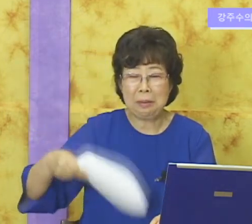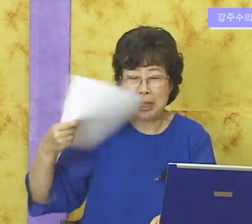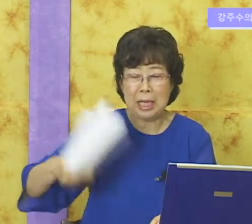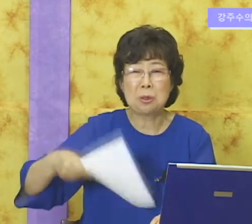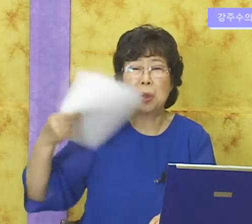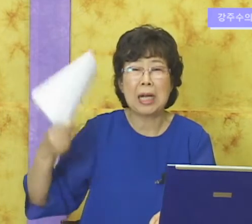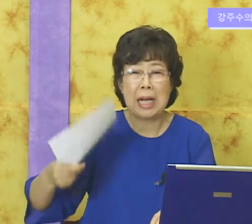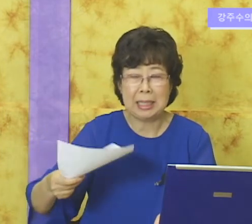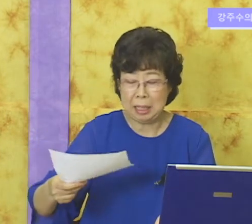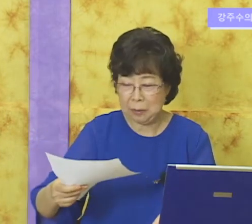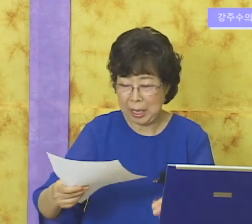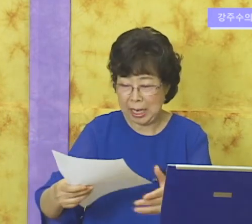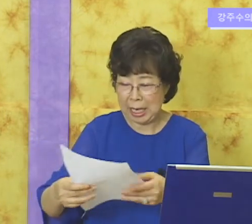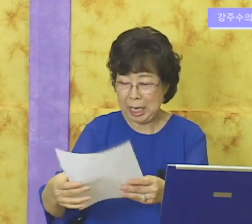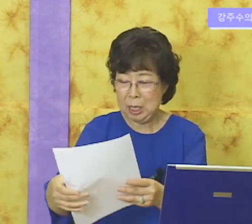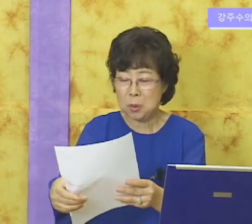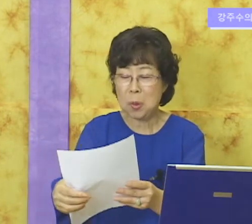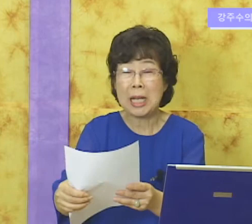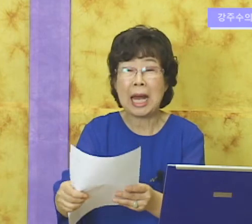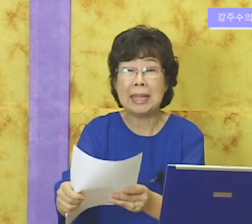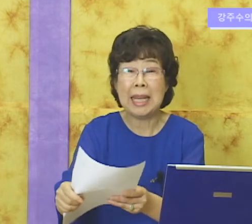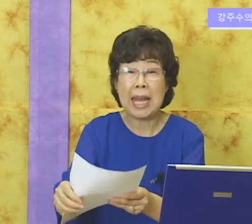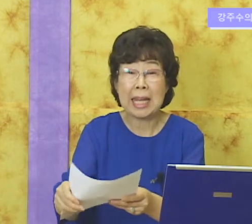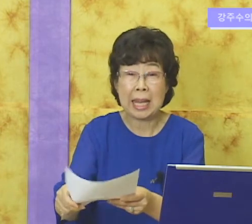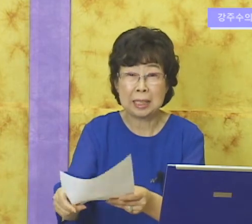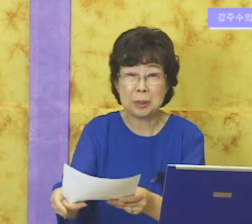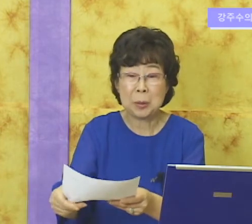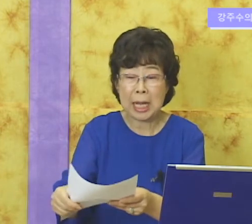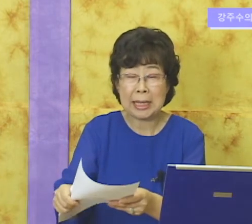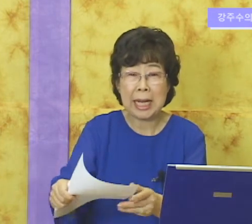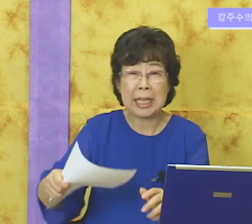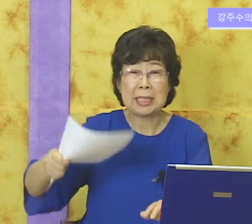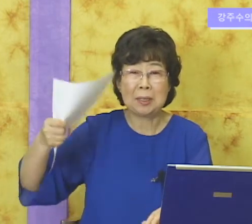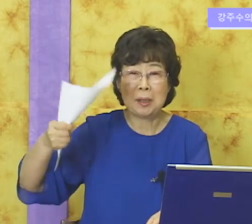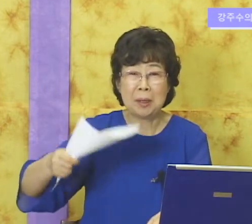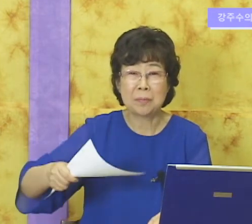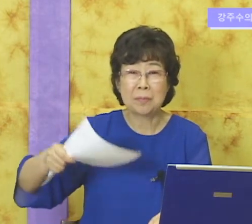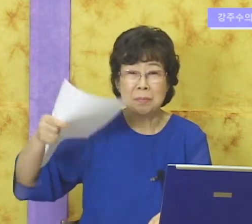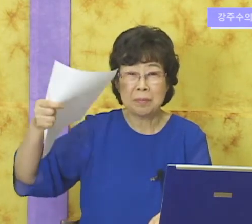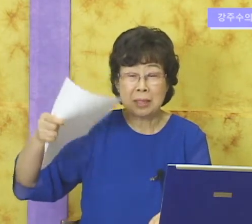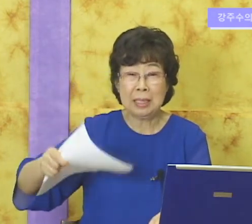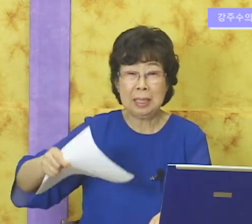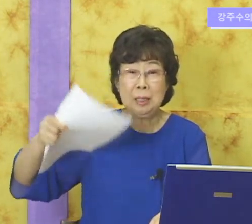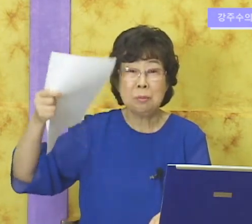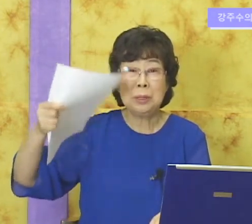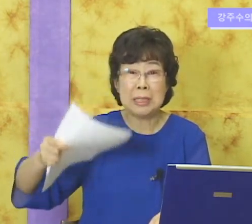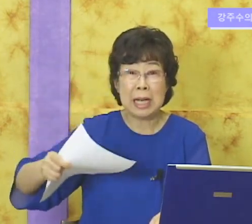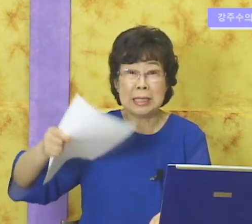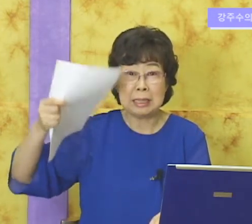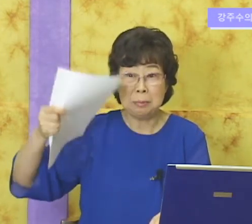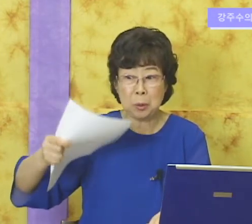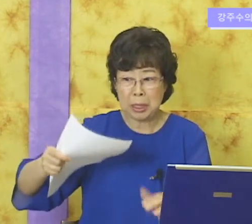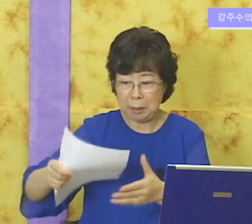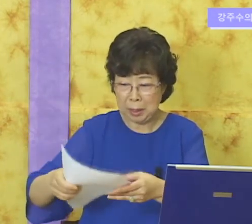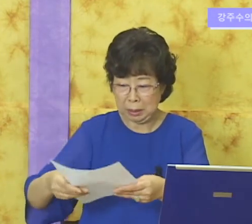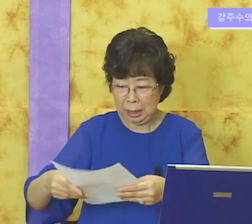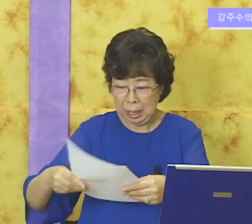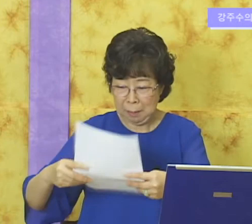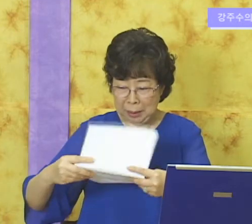이게 소리가 나기 때문에 소리 안 나게 해서 부채질 하지 않습니다. 소리 나면 한 번